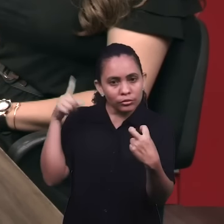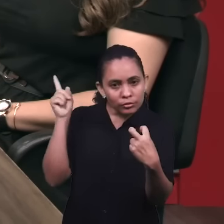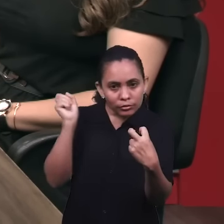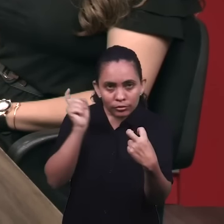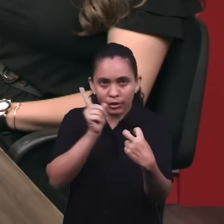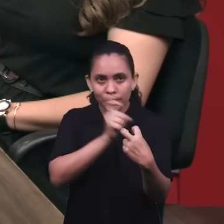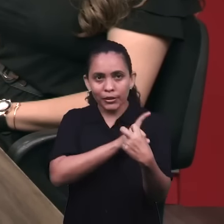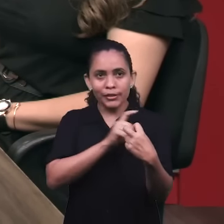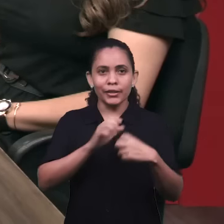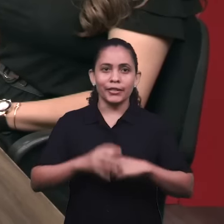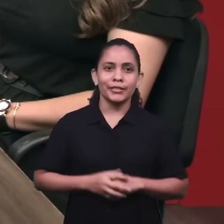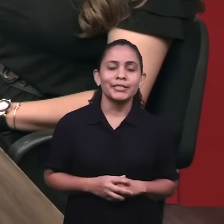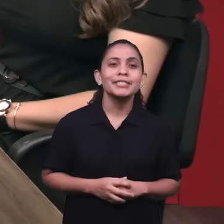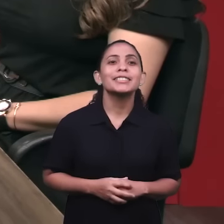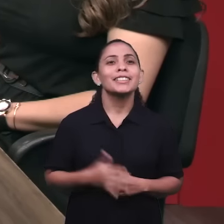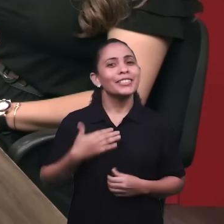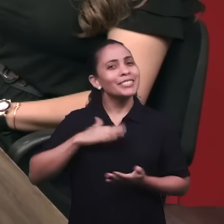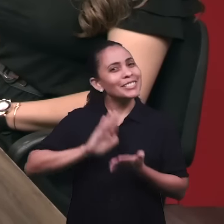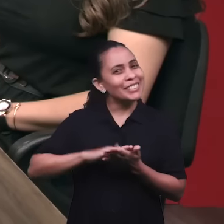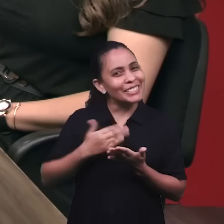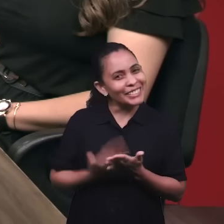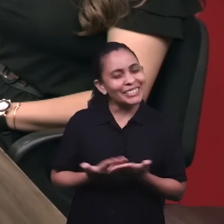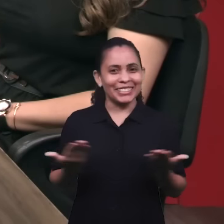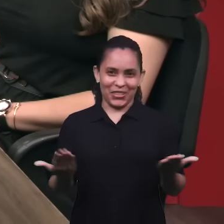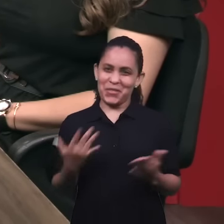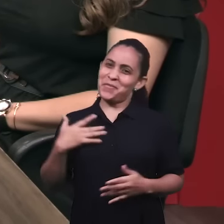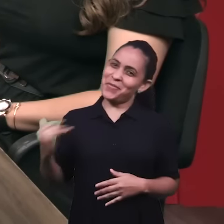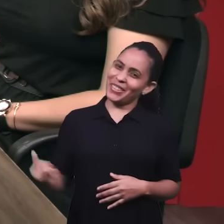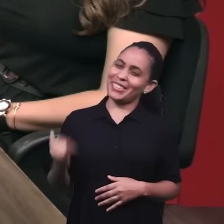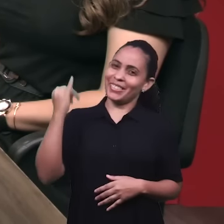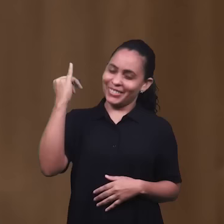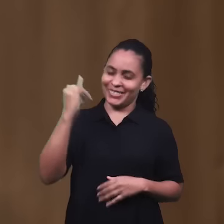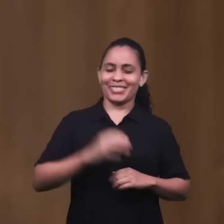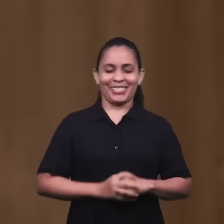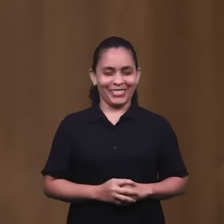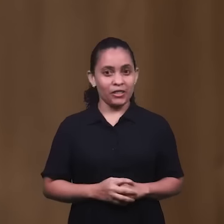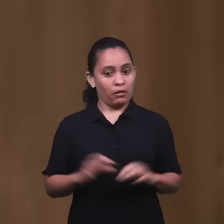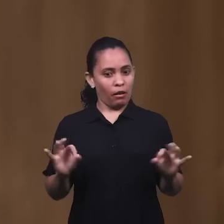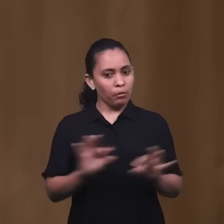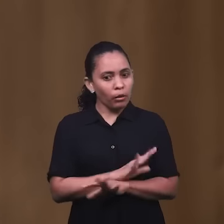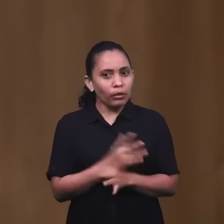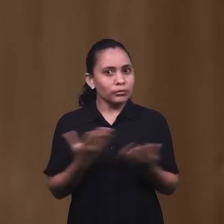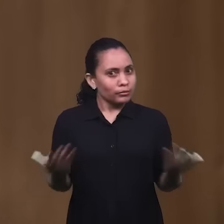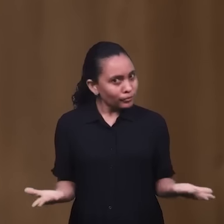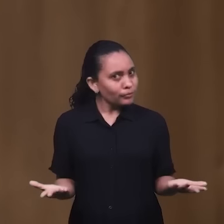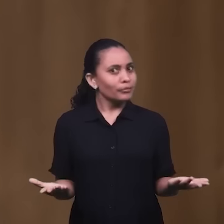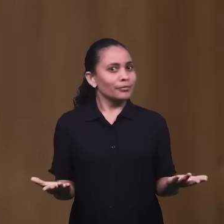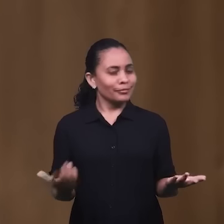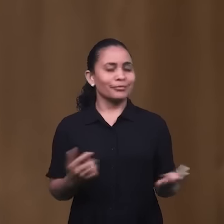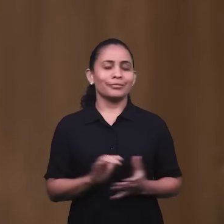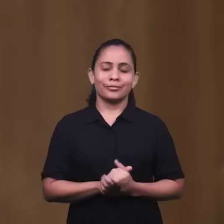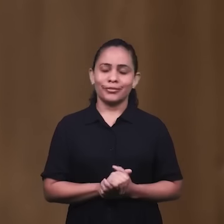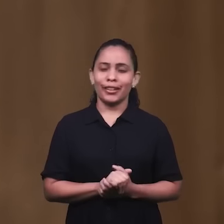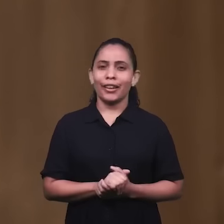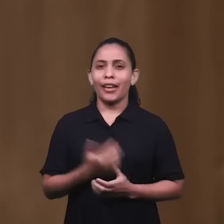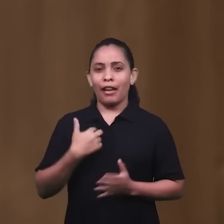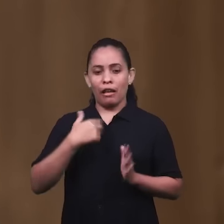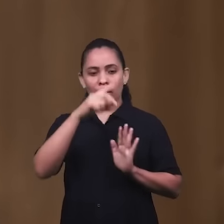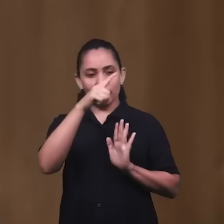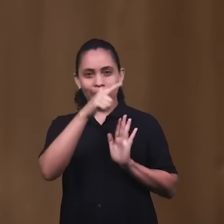ficar em pé e vamos fazer a tradução. E por isso é importante a gente estar preparado. Nós já temos aí a lista dos